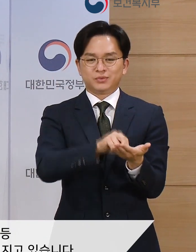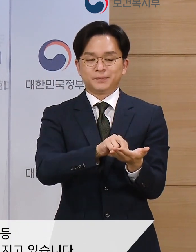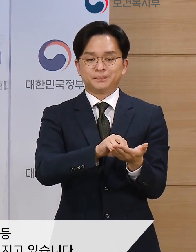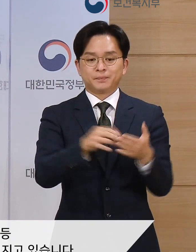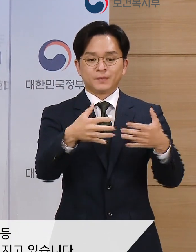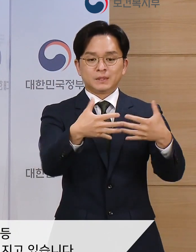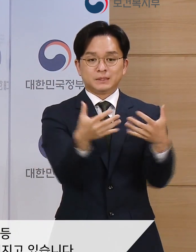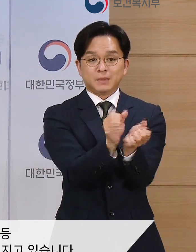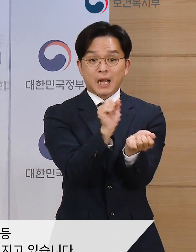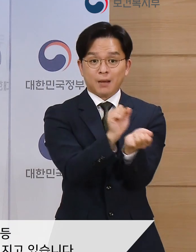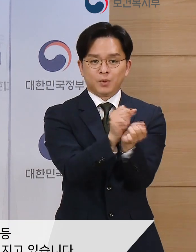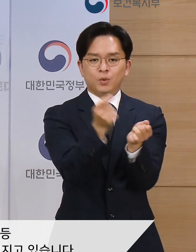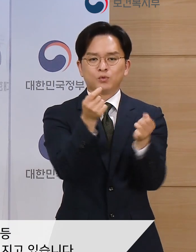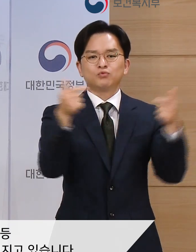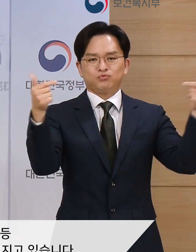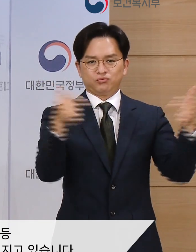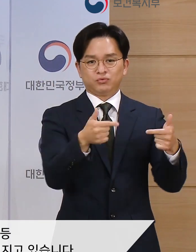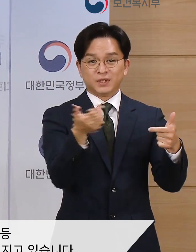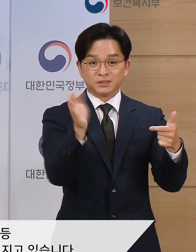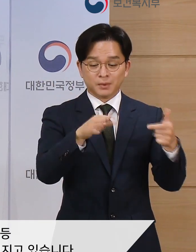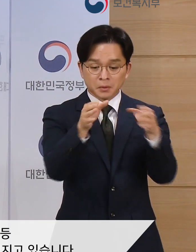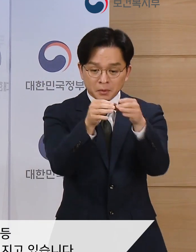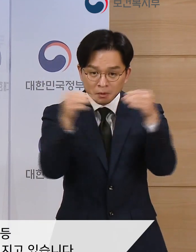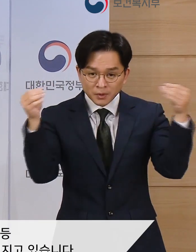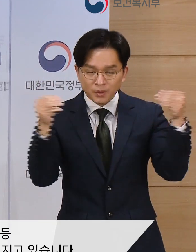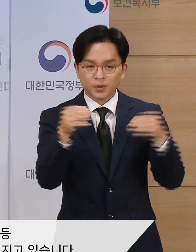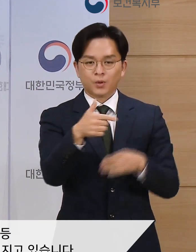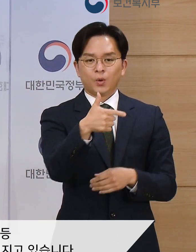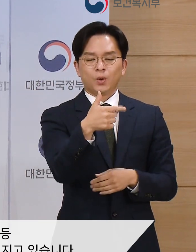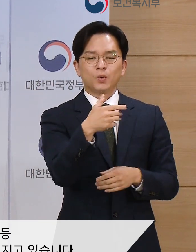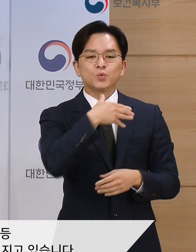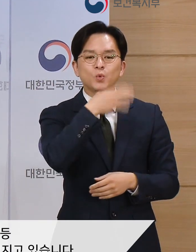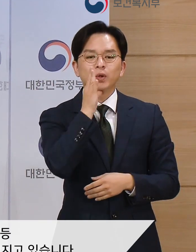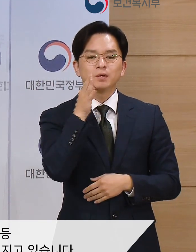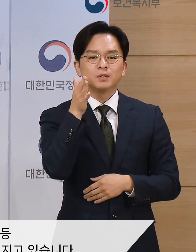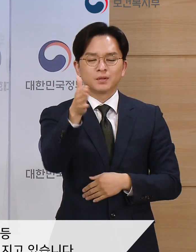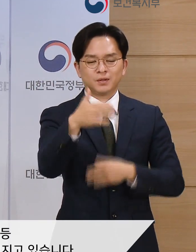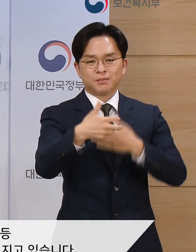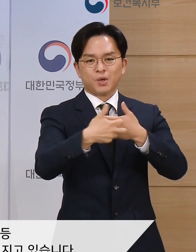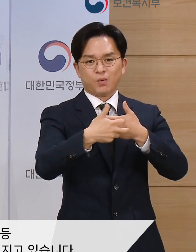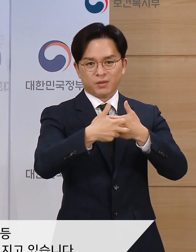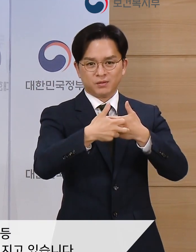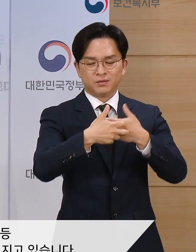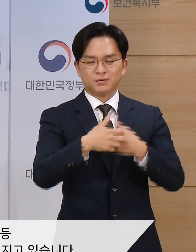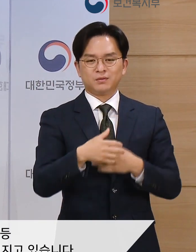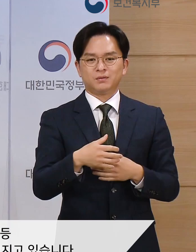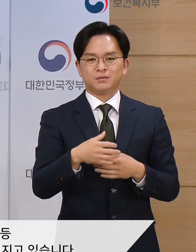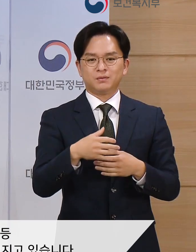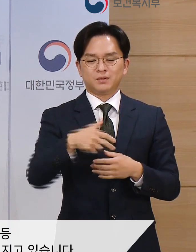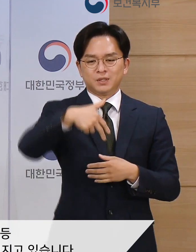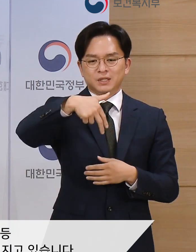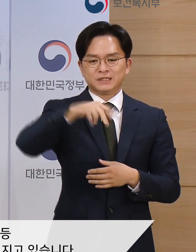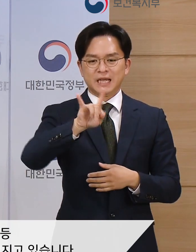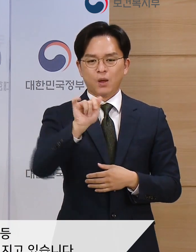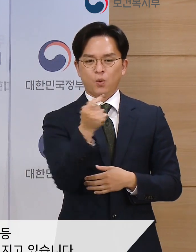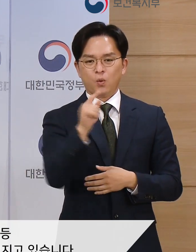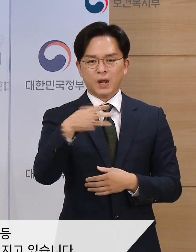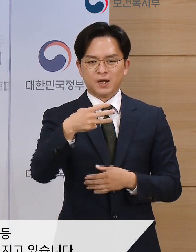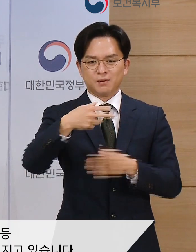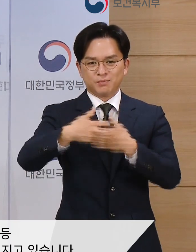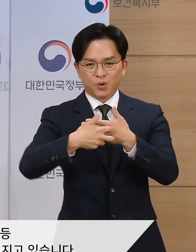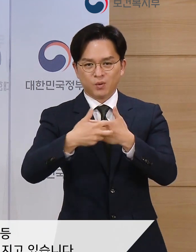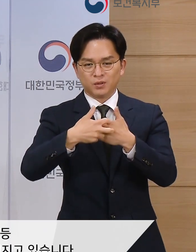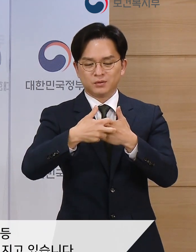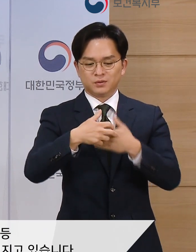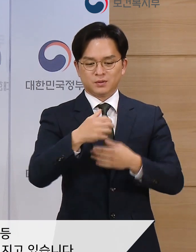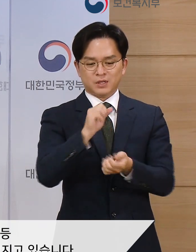집단 감염의 발생 수는 줄고 있지만 요양병원, 재활병원 등 고위험군이 많은 취약시설에서의